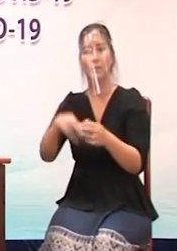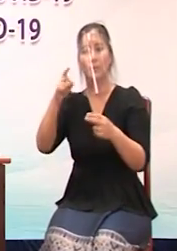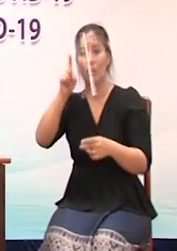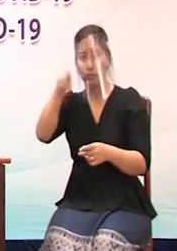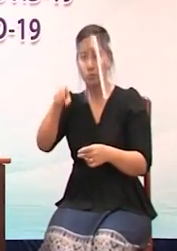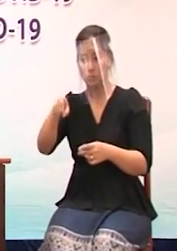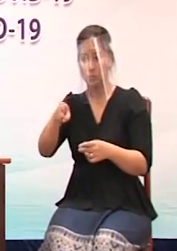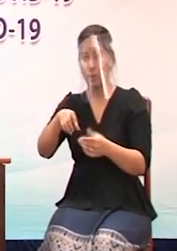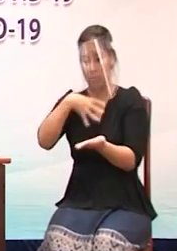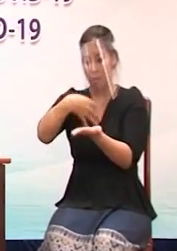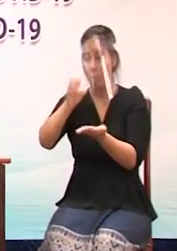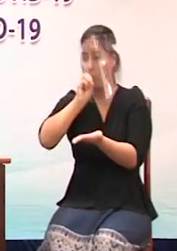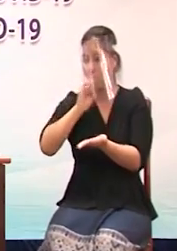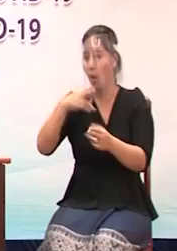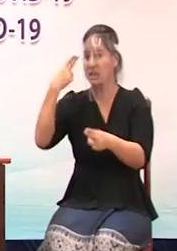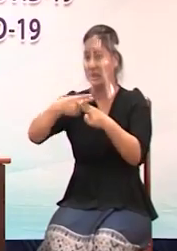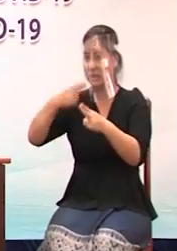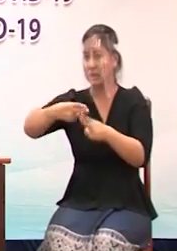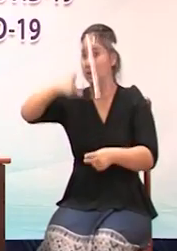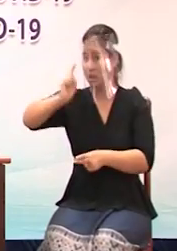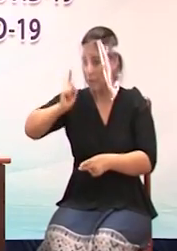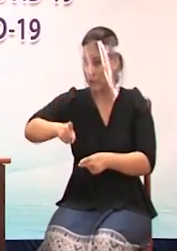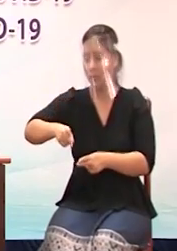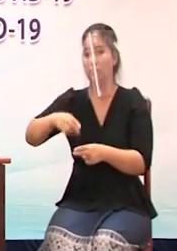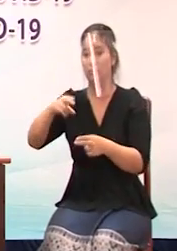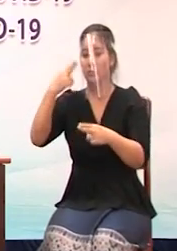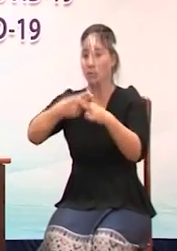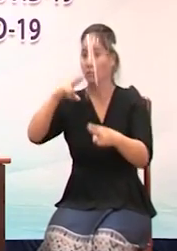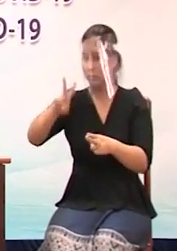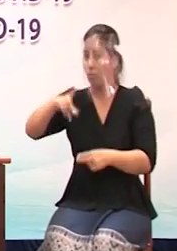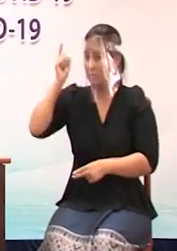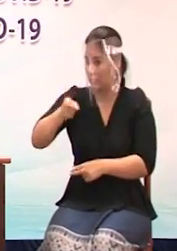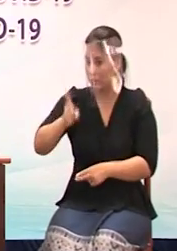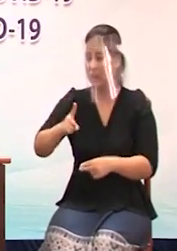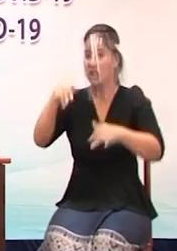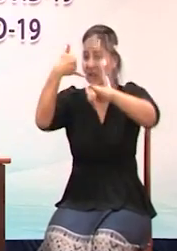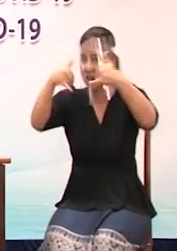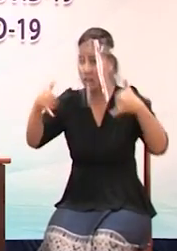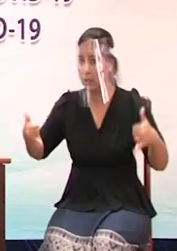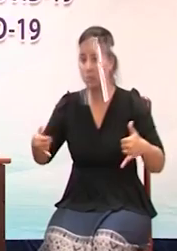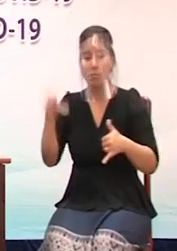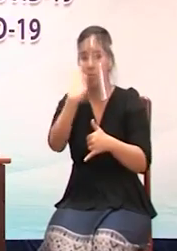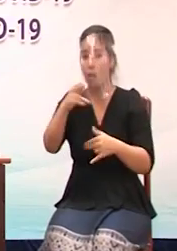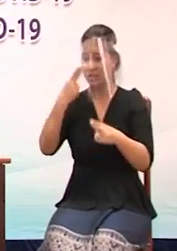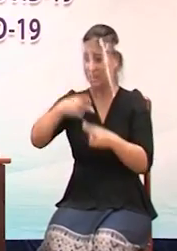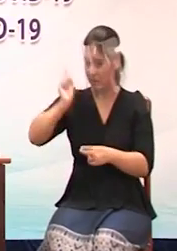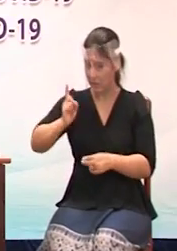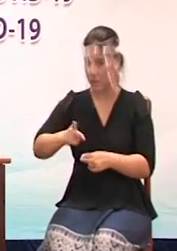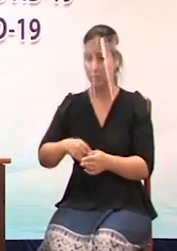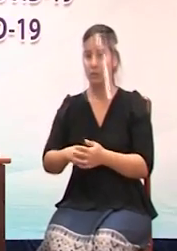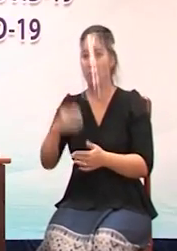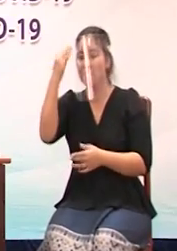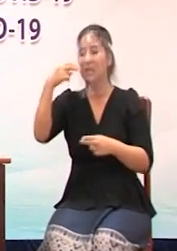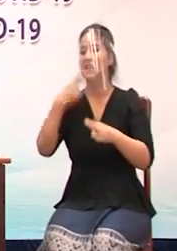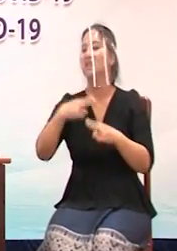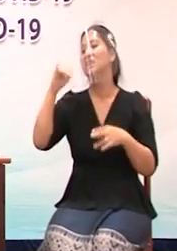กุลจริงเนาะเพราะว่าที่ผ่านมาไปบอกชื่อลิ้นชื่อหยังน่ะบัดเป็นแล้วก็เบอร์โทรที่ถูกต้องเนาะเวลาพวกทีมงานเฮ